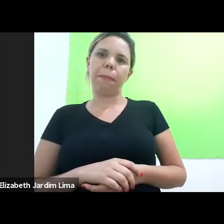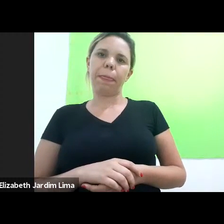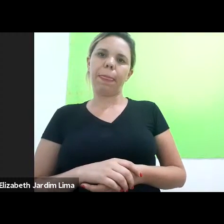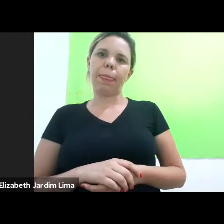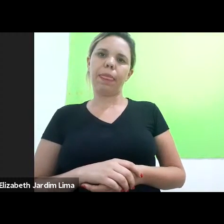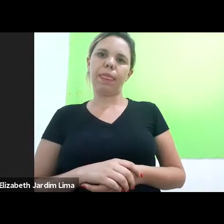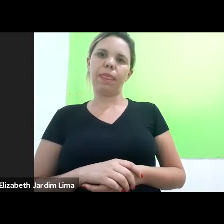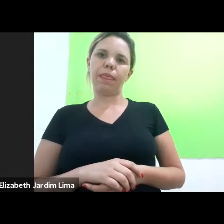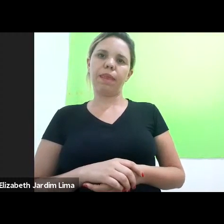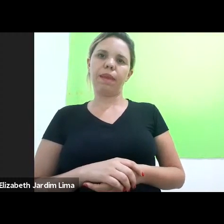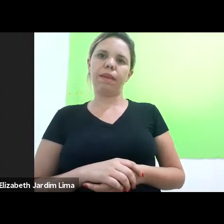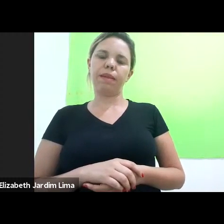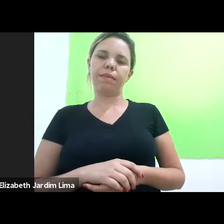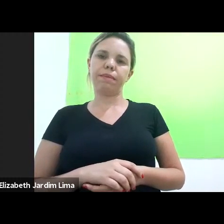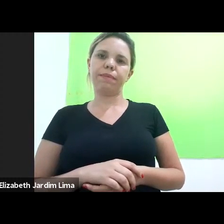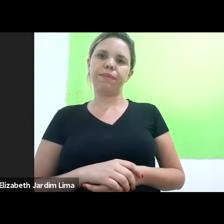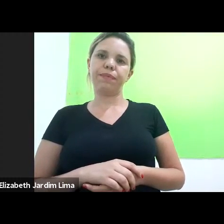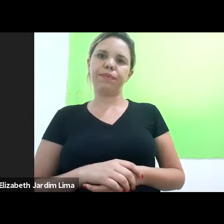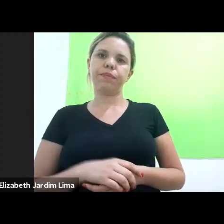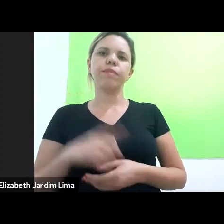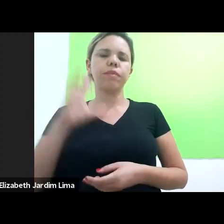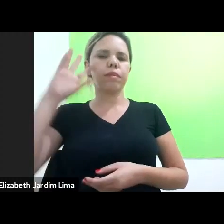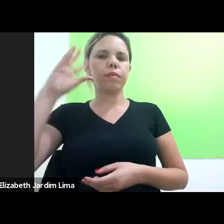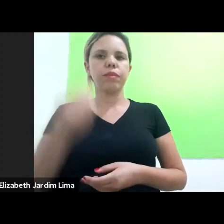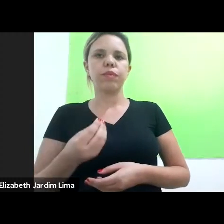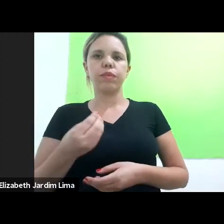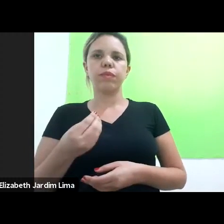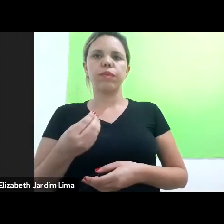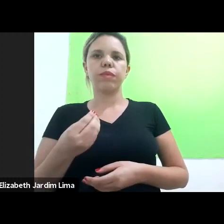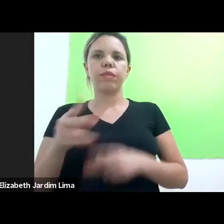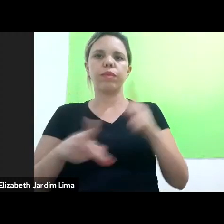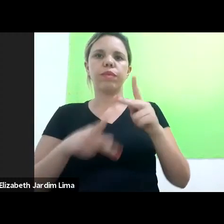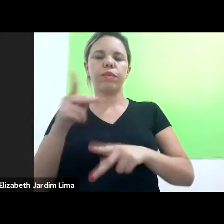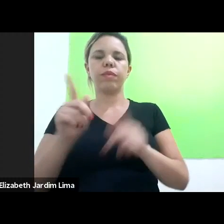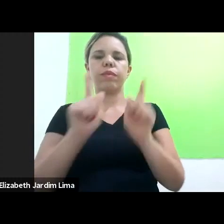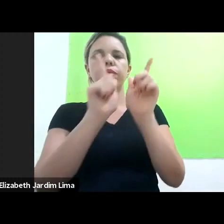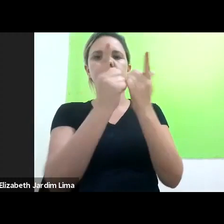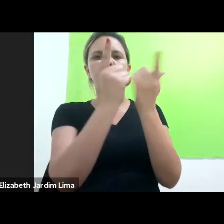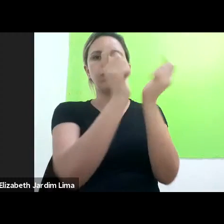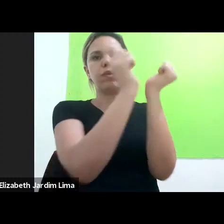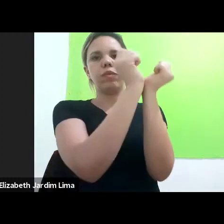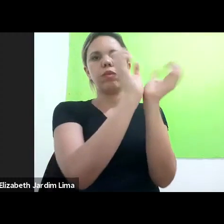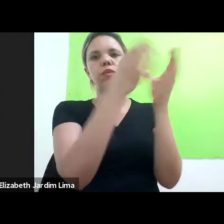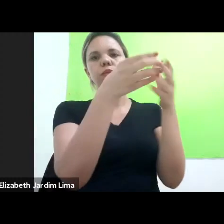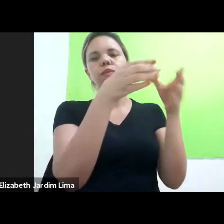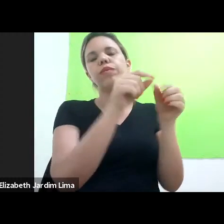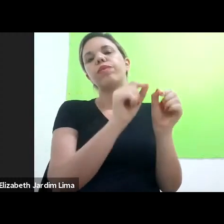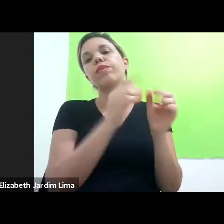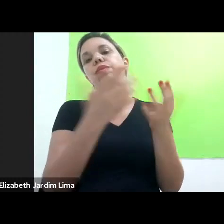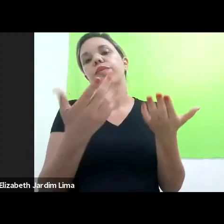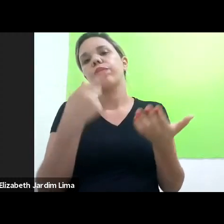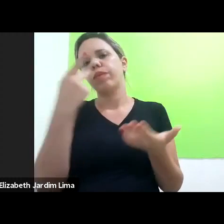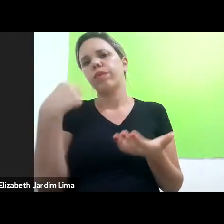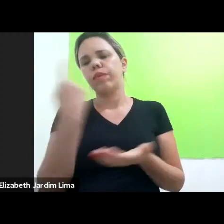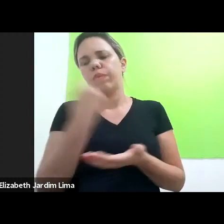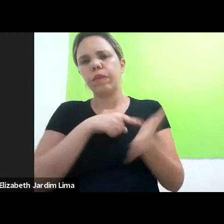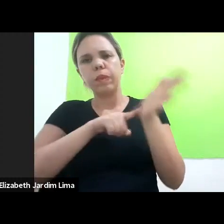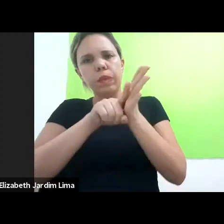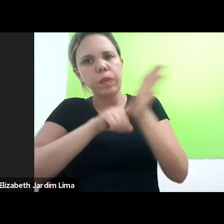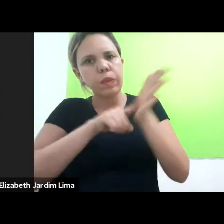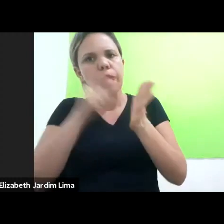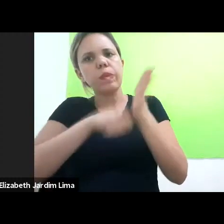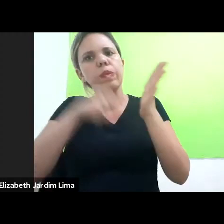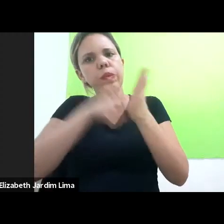Eu vejo, entendo que as populações quilombolas, né, e falando mesmo do meu lugar de fala, a gente buscava muito o sistema de